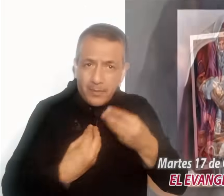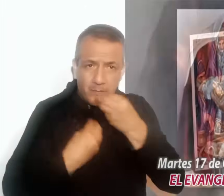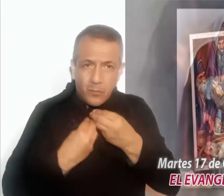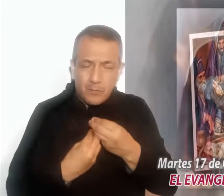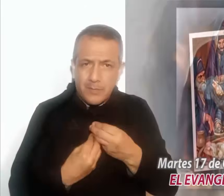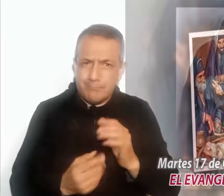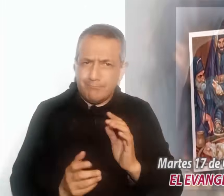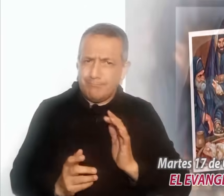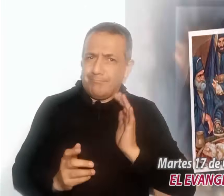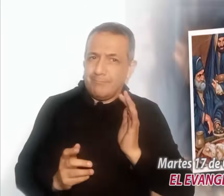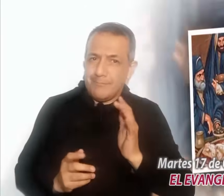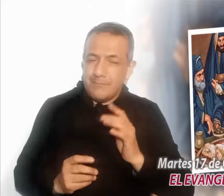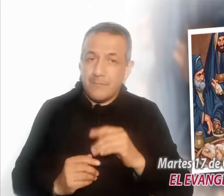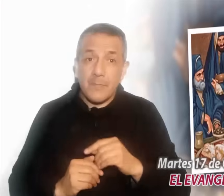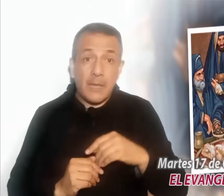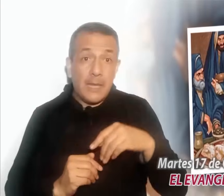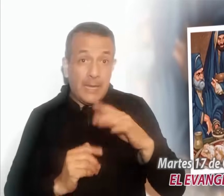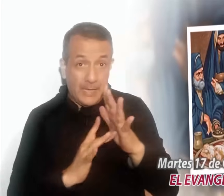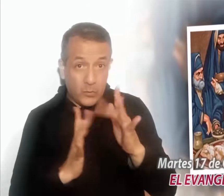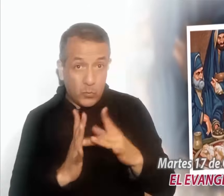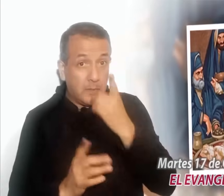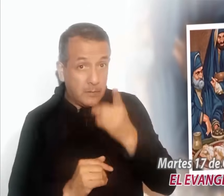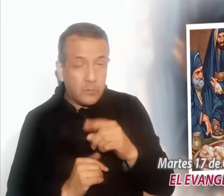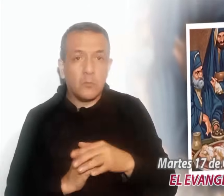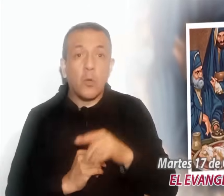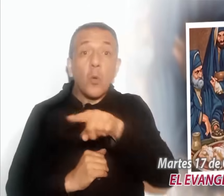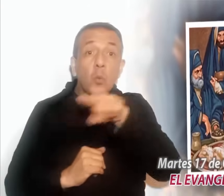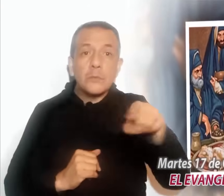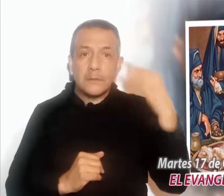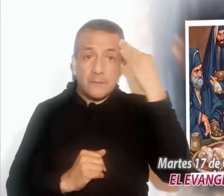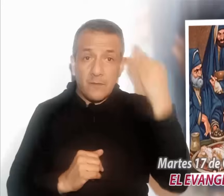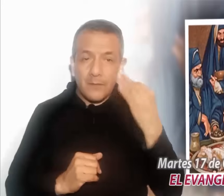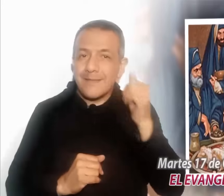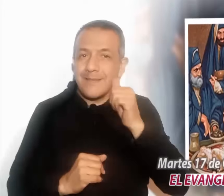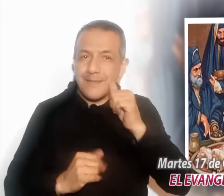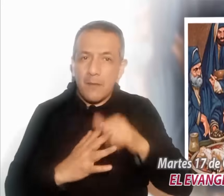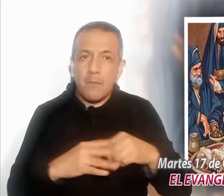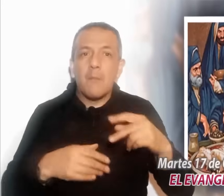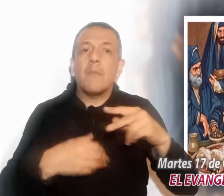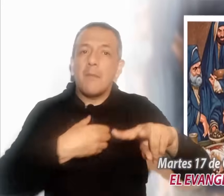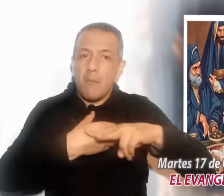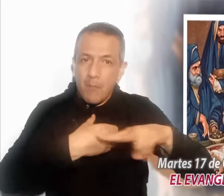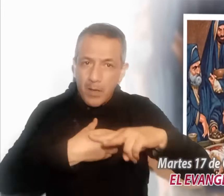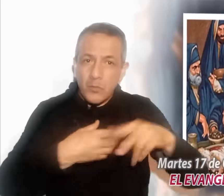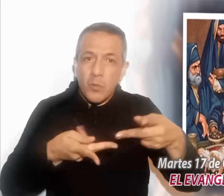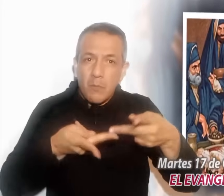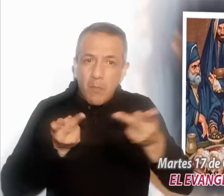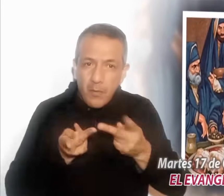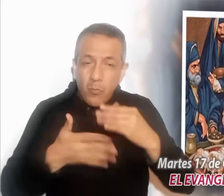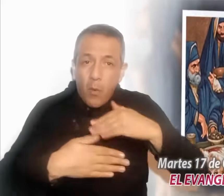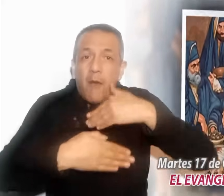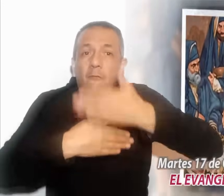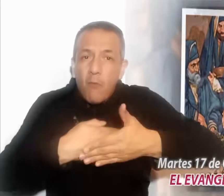comer. Pero el Señor le dijo: ustedes los fariseos limpian el exterior del vaso y del